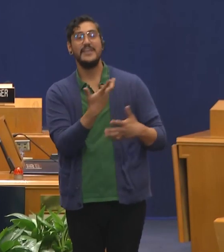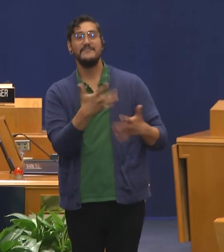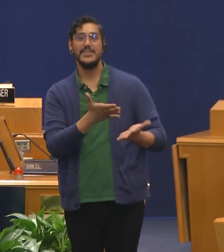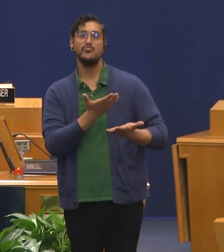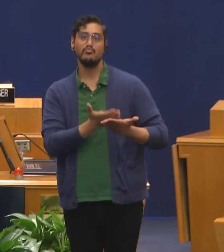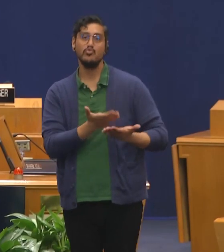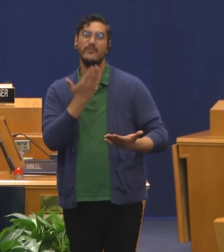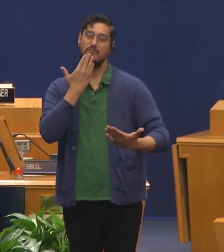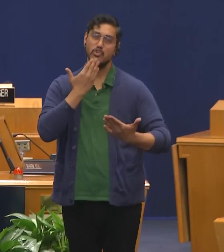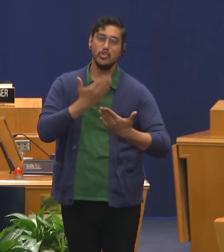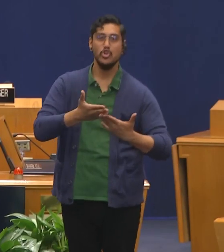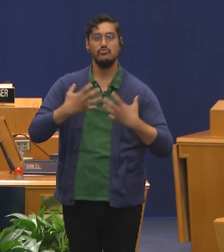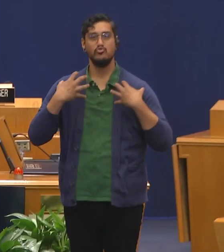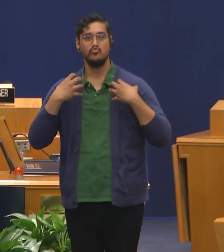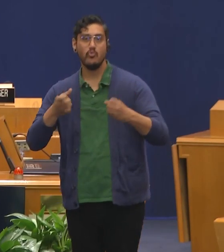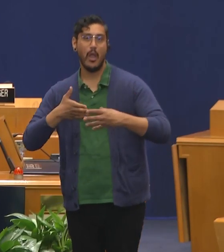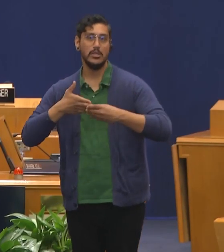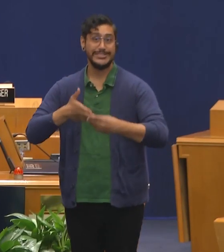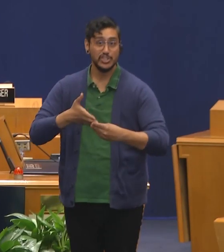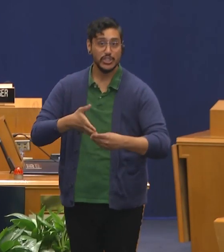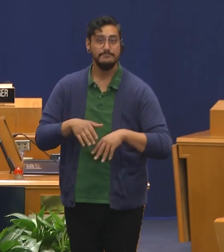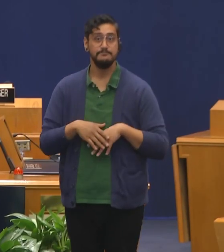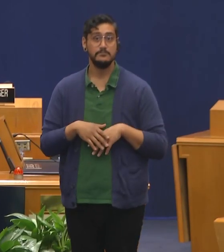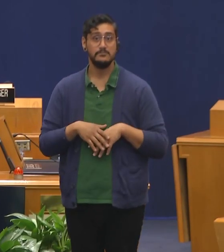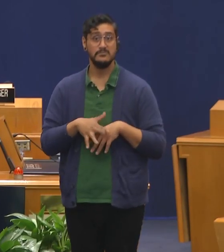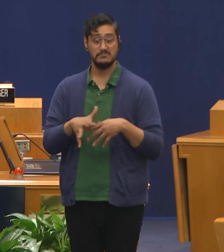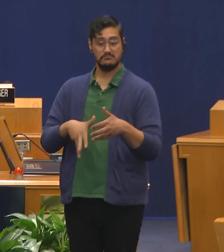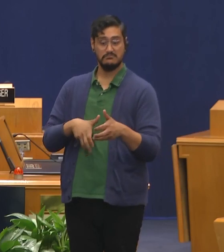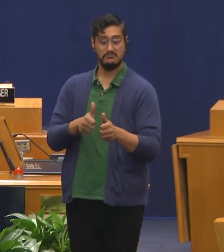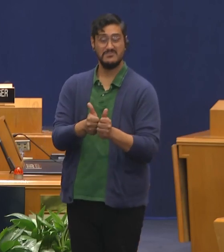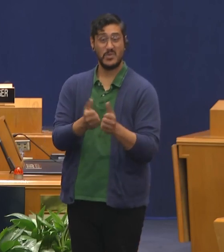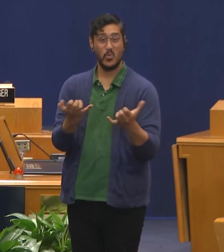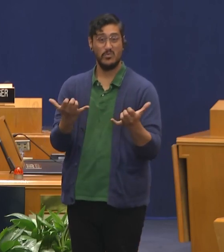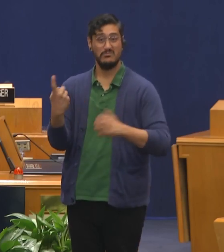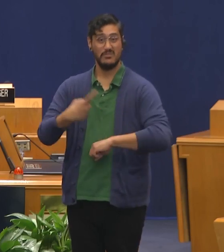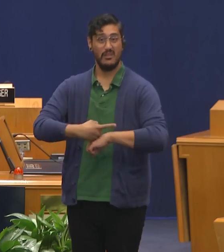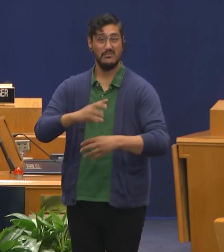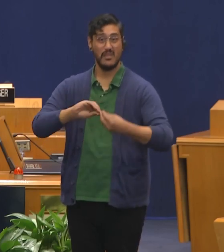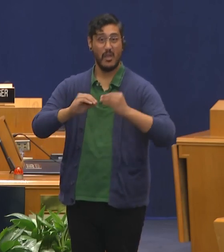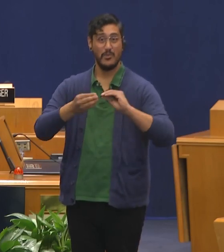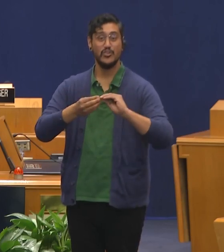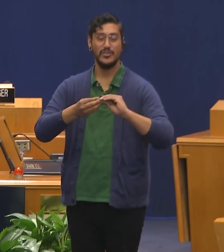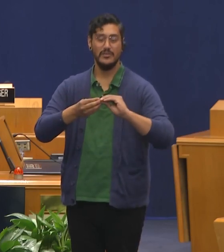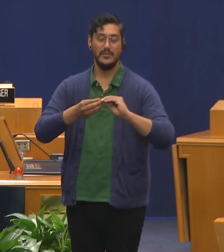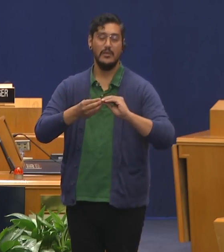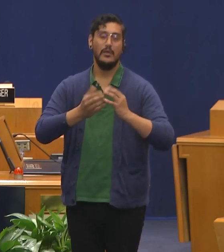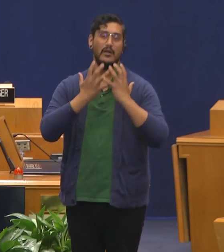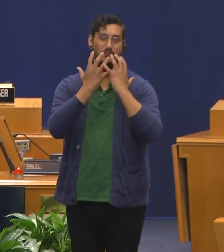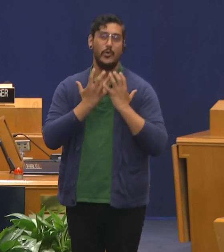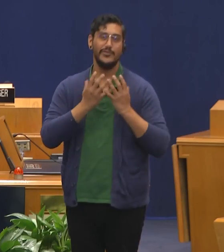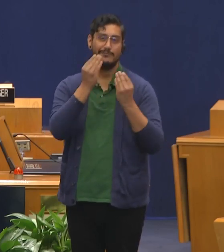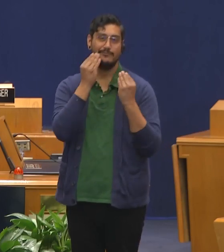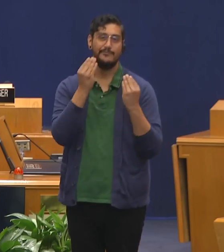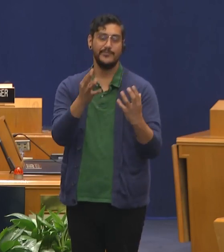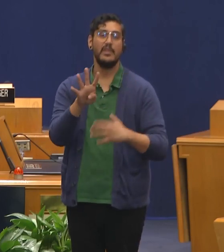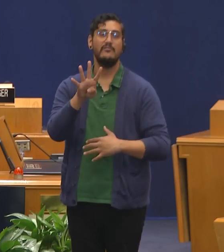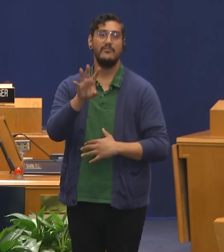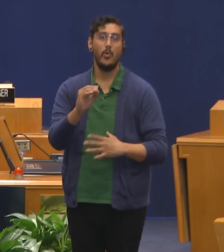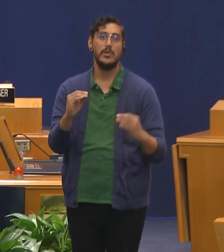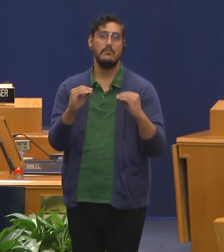y reflexivo. Para actualizarlos sobre nuestros números hoy, estamos tristes de reportar 40